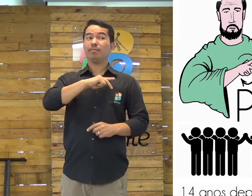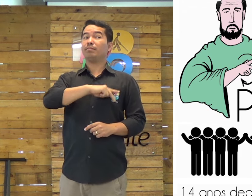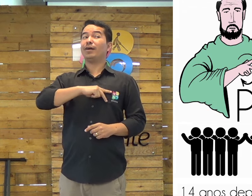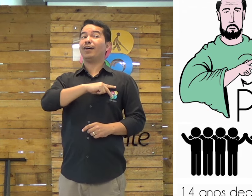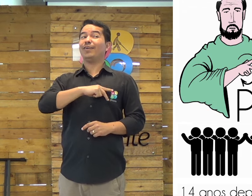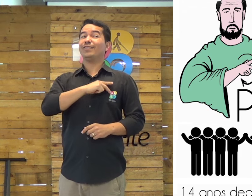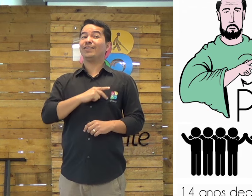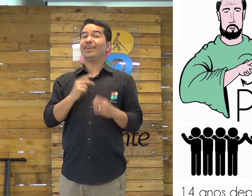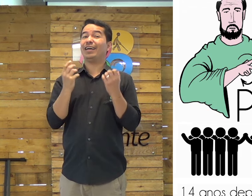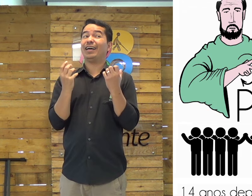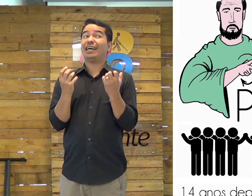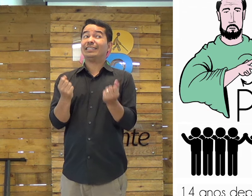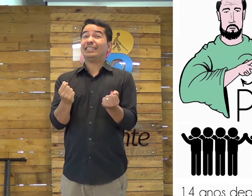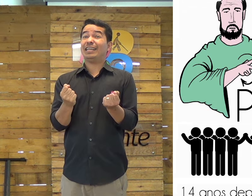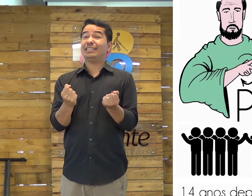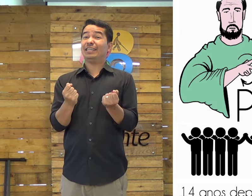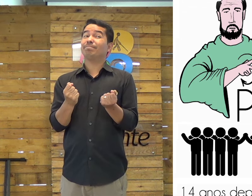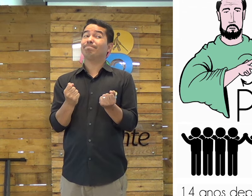Sabia disso?